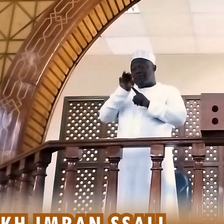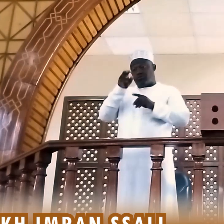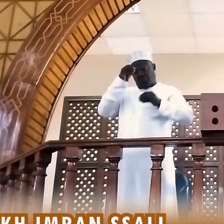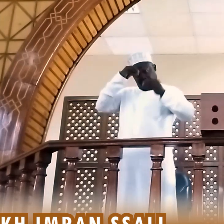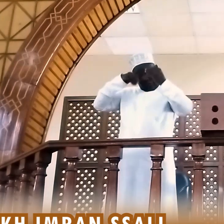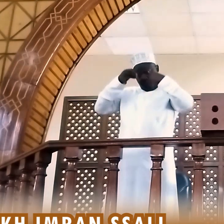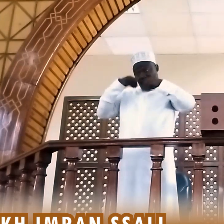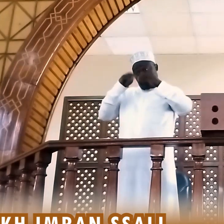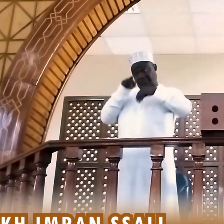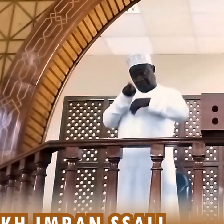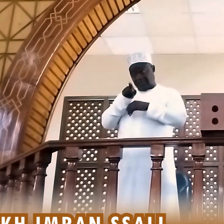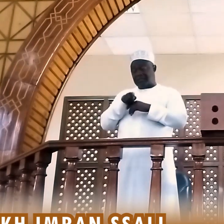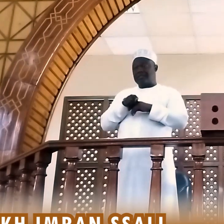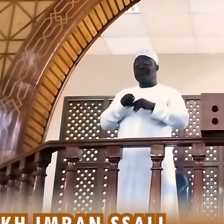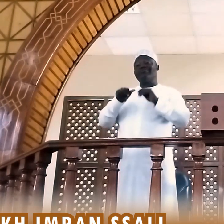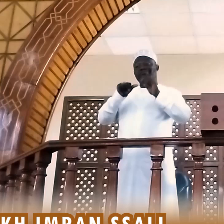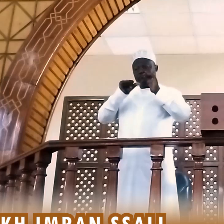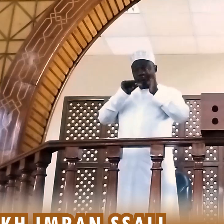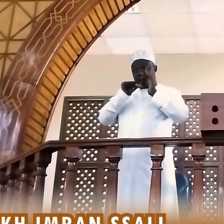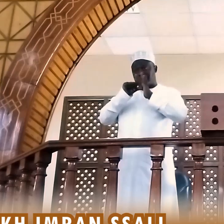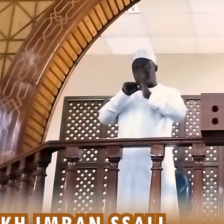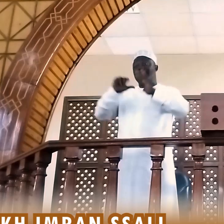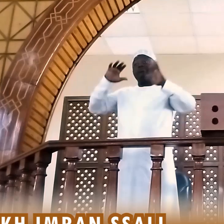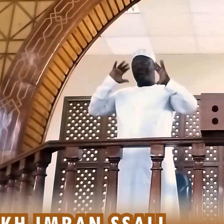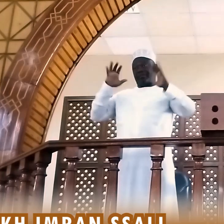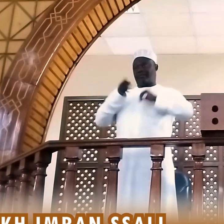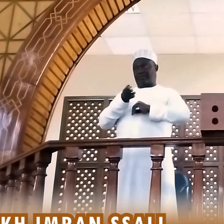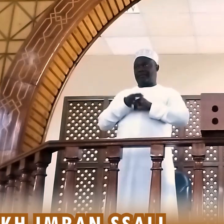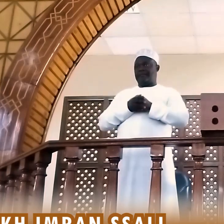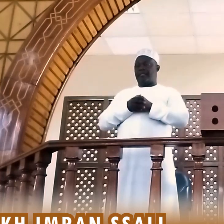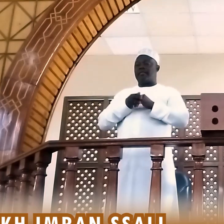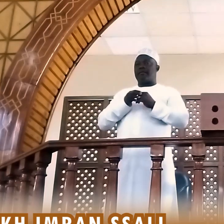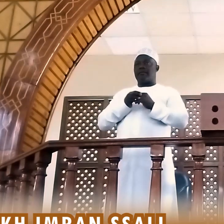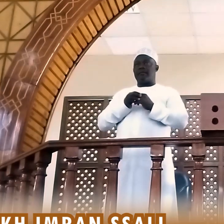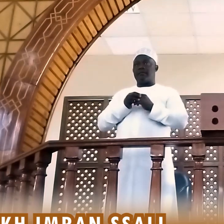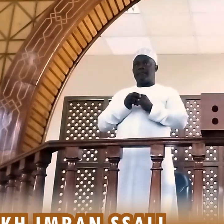لها جانبا من مجالسهم